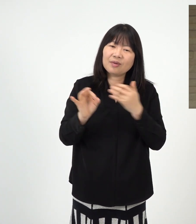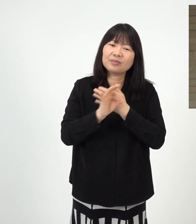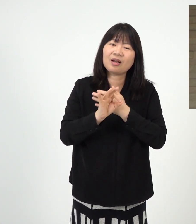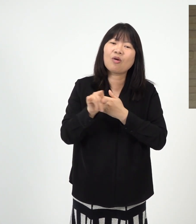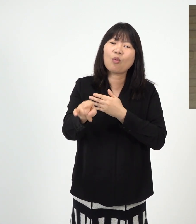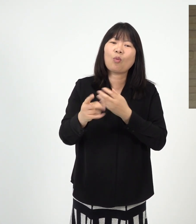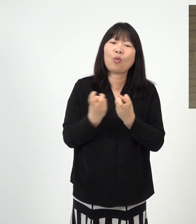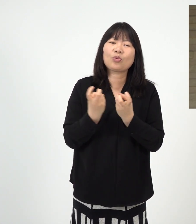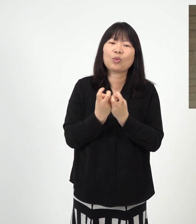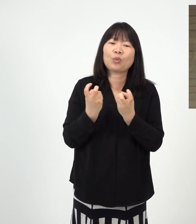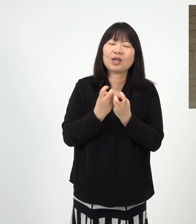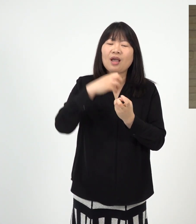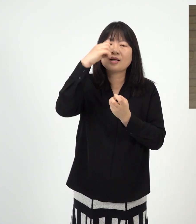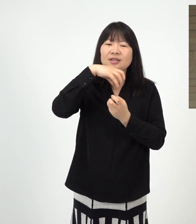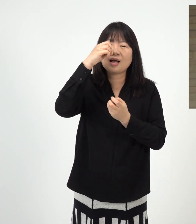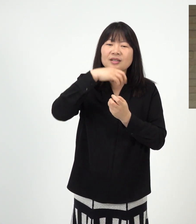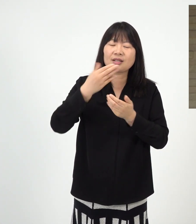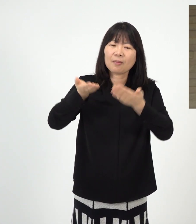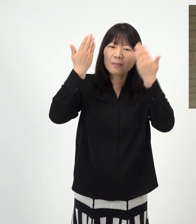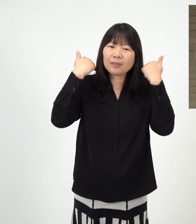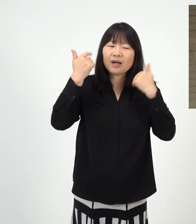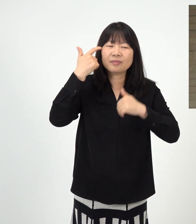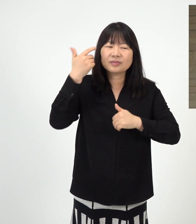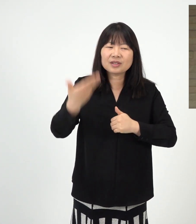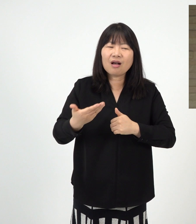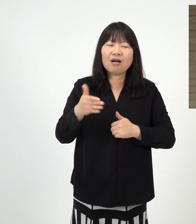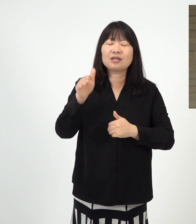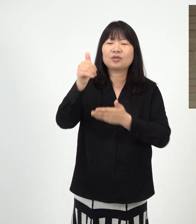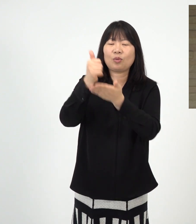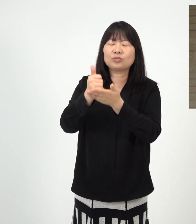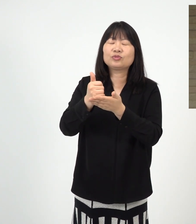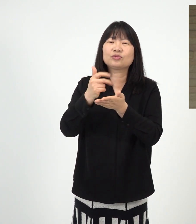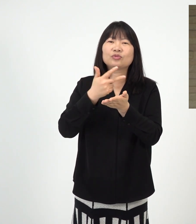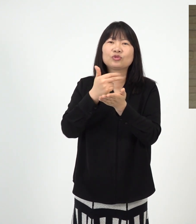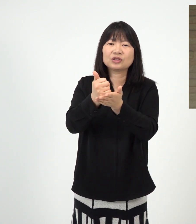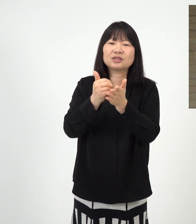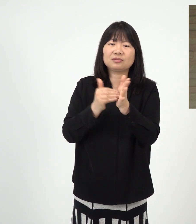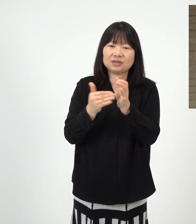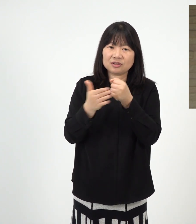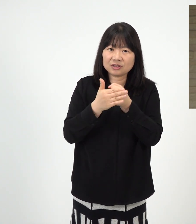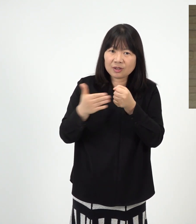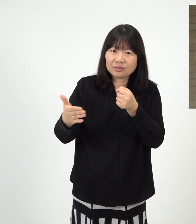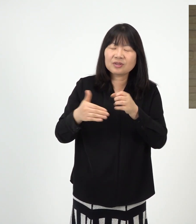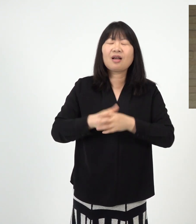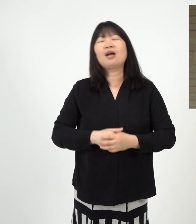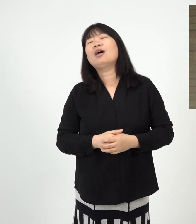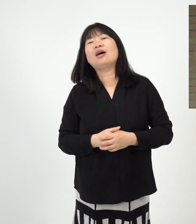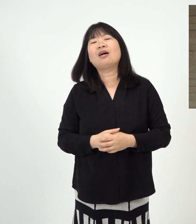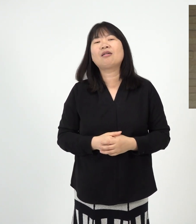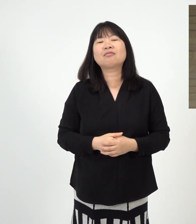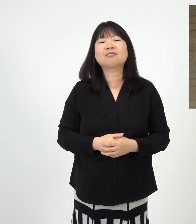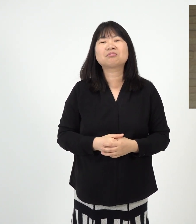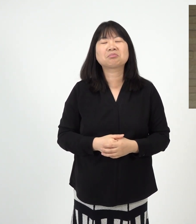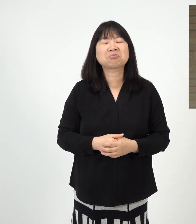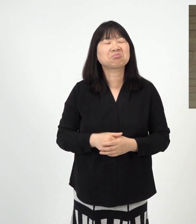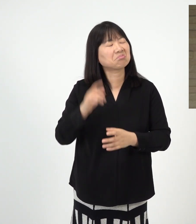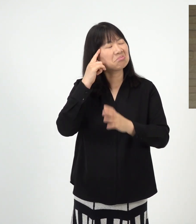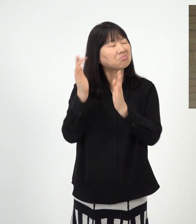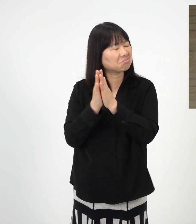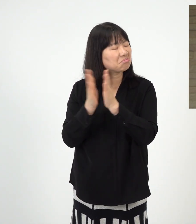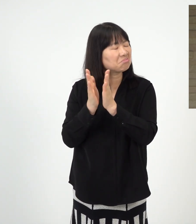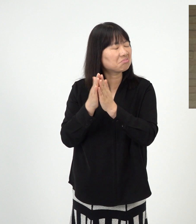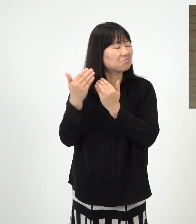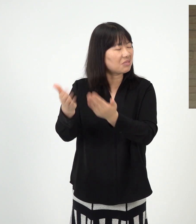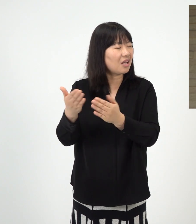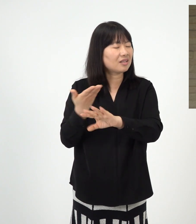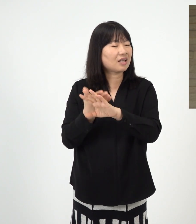그걸 어떻게 지나갈 수 있겠어요? 분명히 저분이 주님이신데 에이, 알아서 하겠지 뭐. 누가